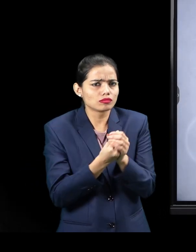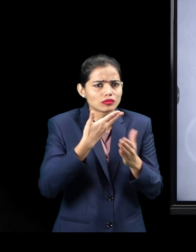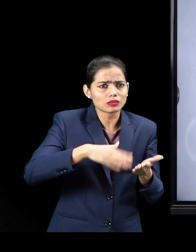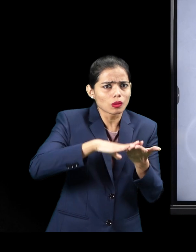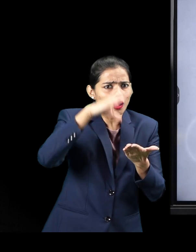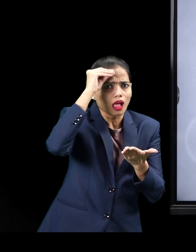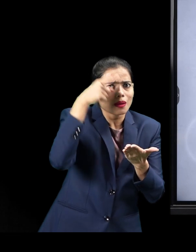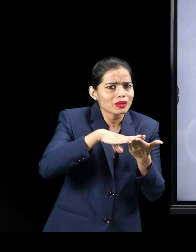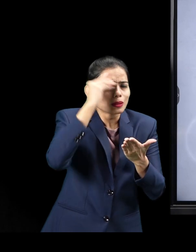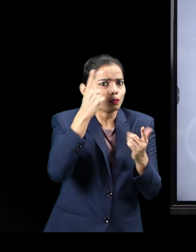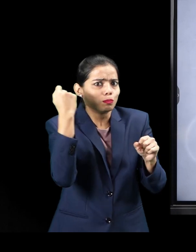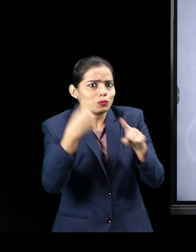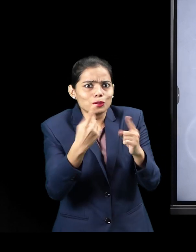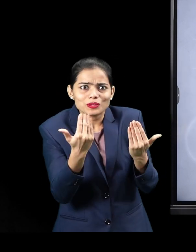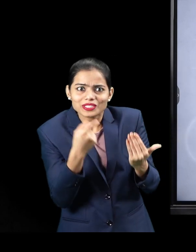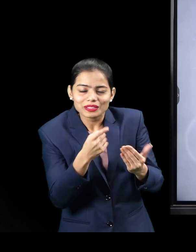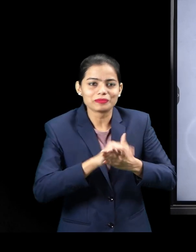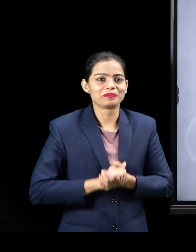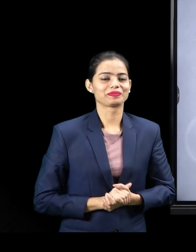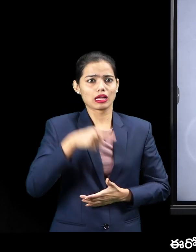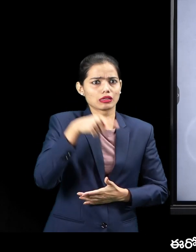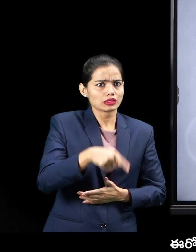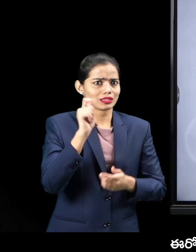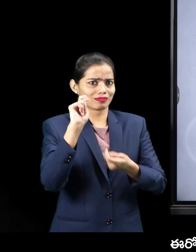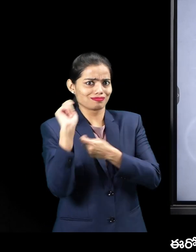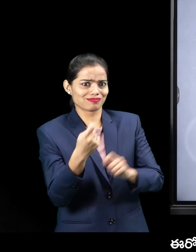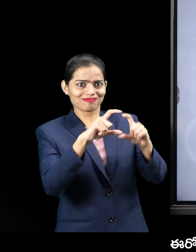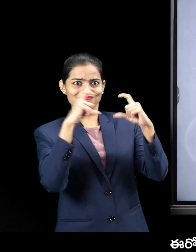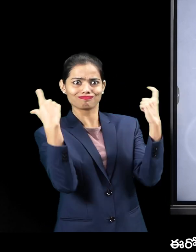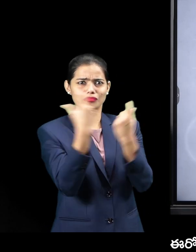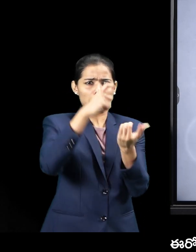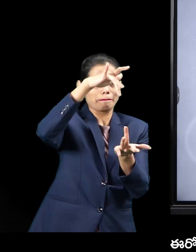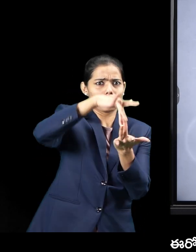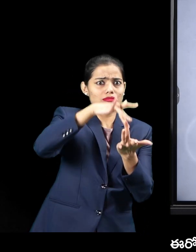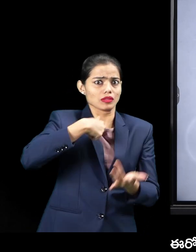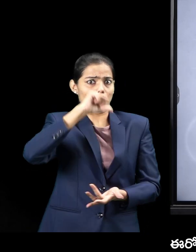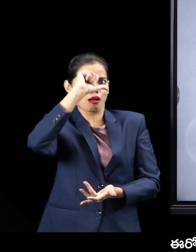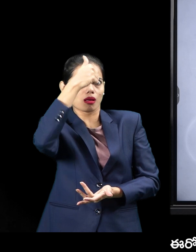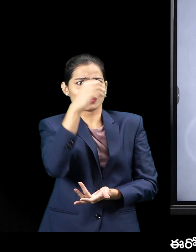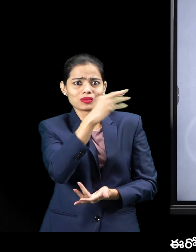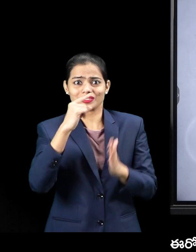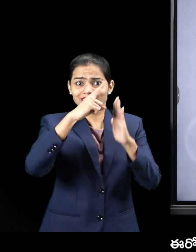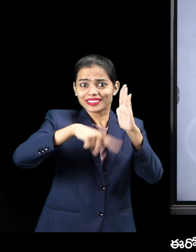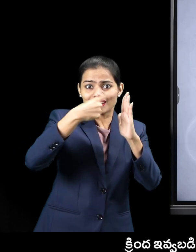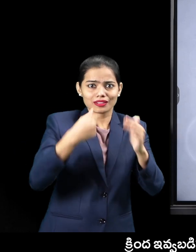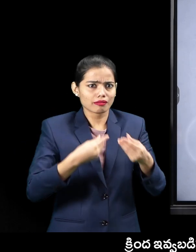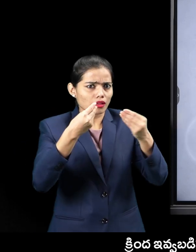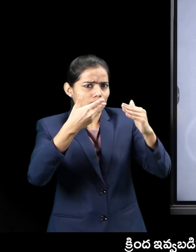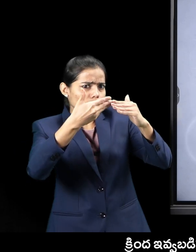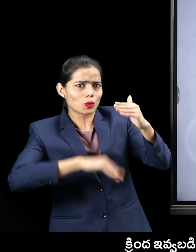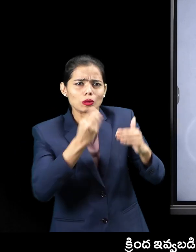ఈరోజు మనం ప్రాబబిలిటీ నేర్చుకోబోతున్నాం. ఈరోజు భారత్ శ్రీలంక మధ్య క్రికెట్ మ్యాచ్ జరుగుతుంది.